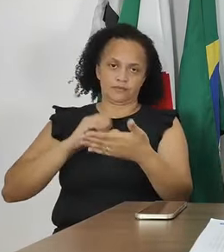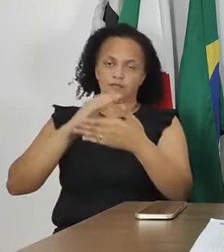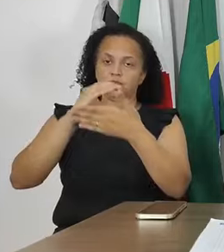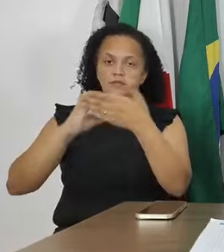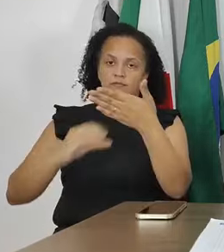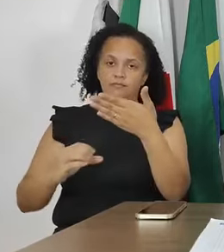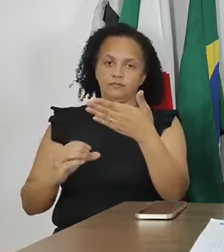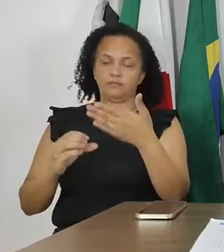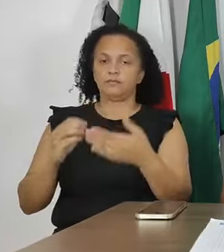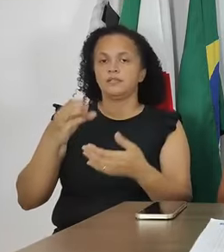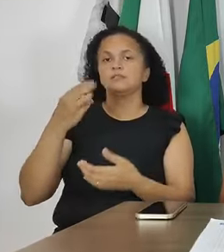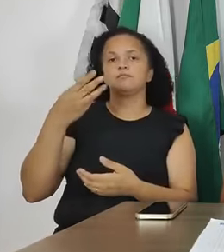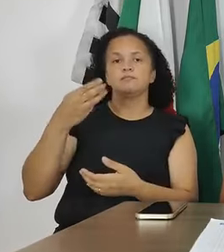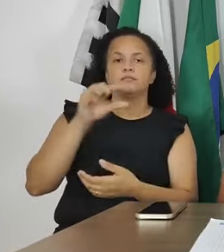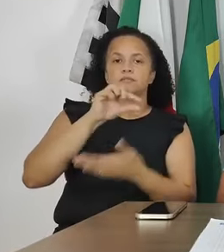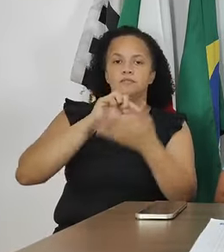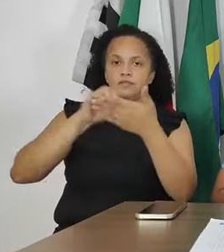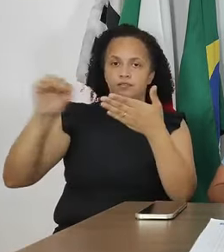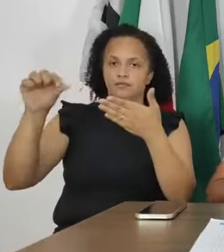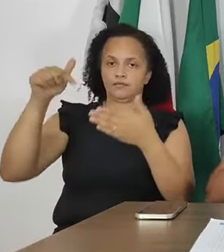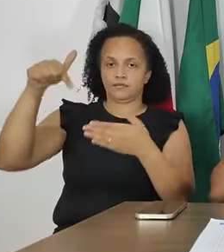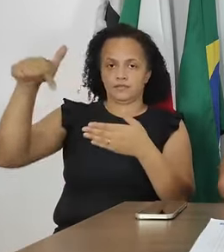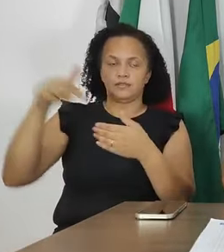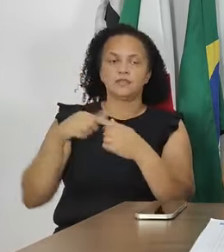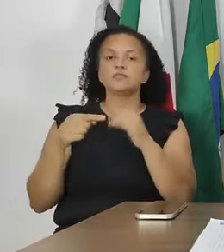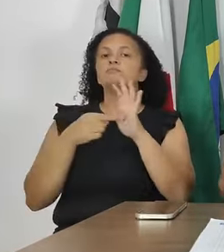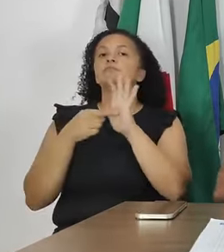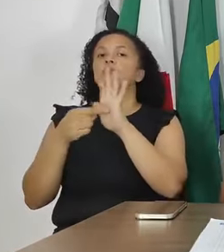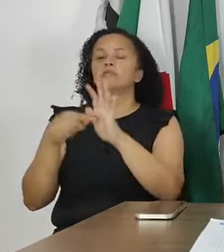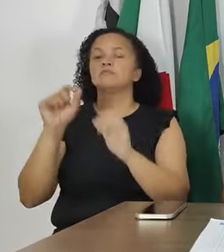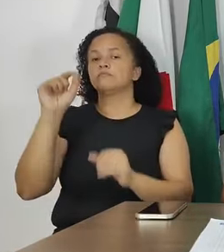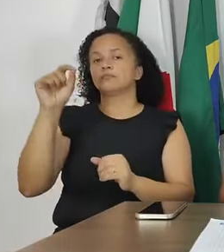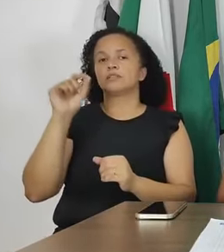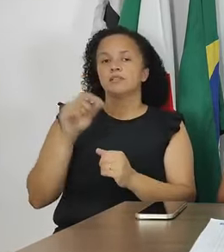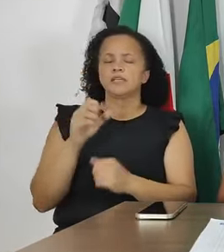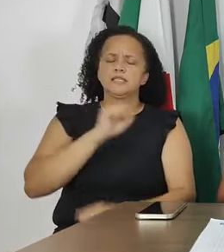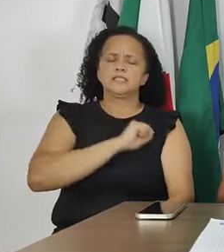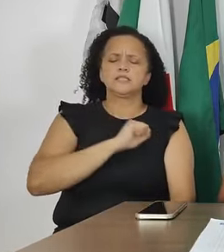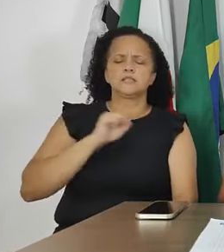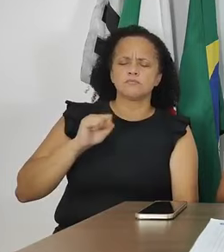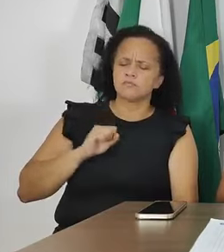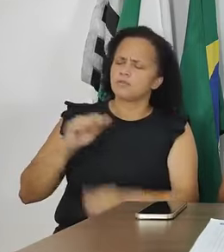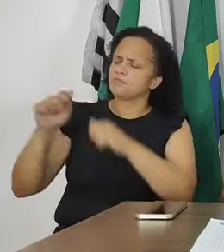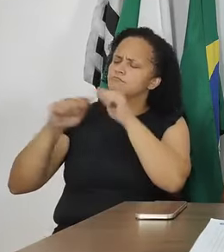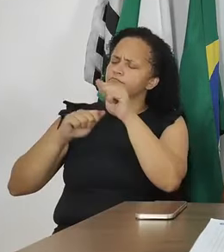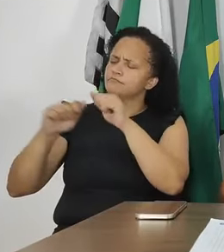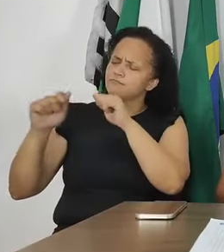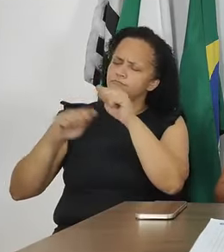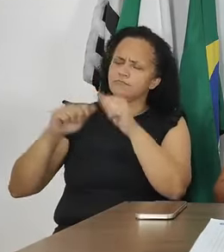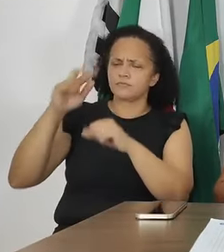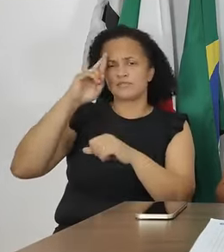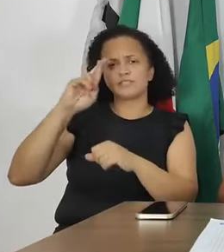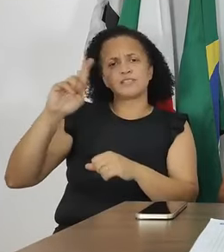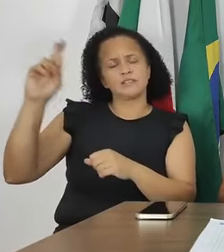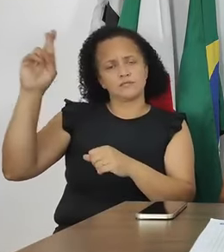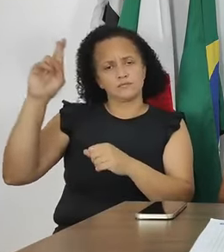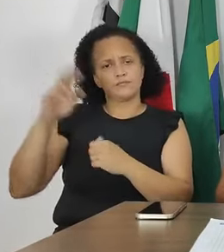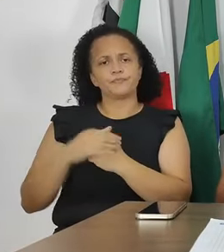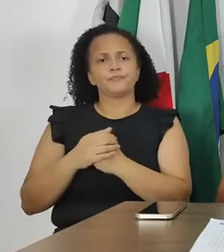de Samuel servir, ministrar a palavra, apesar de Samuel estar ali servindo ao Senhor perante Eli, no